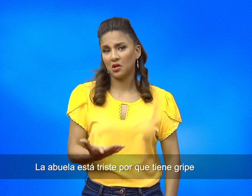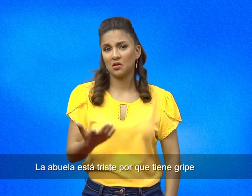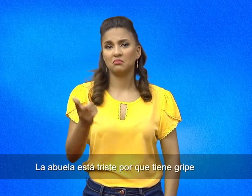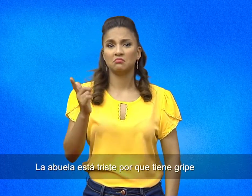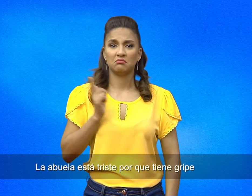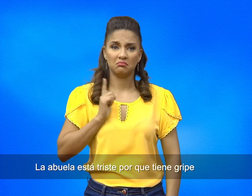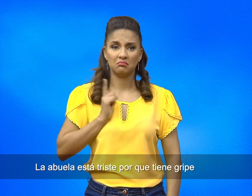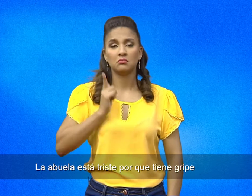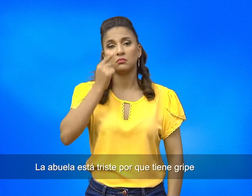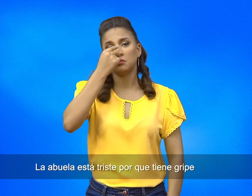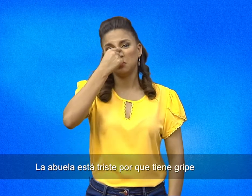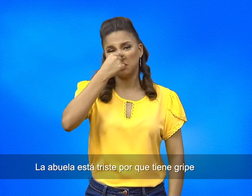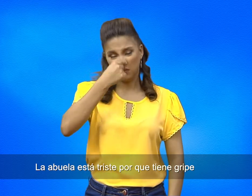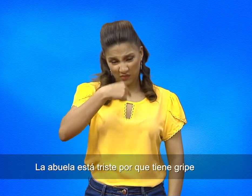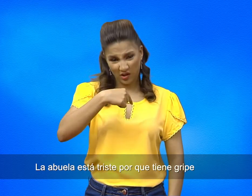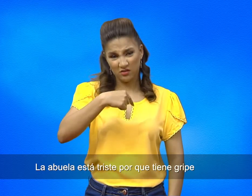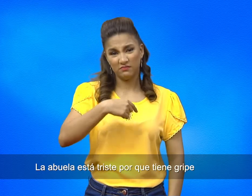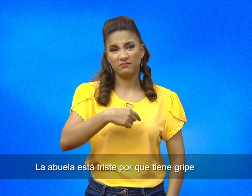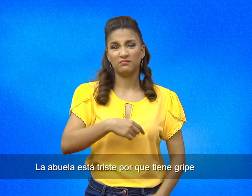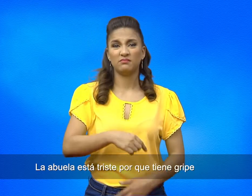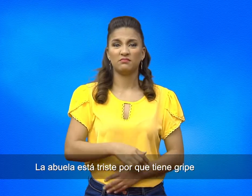porque tiene gripe